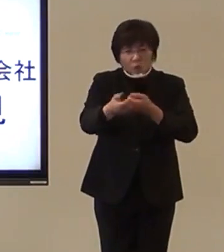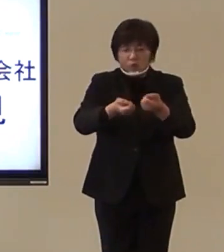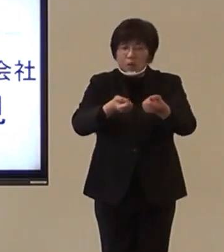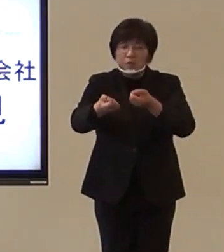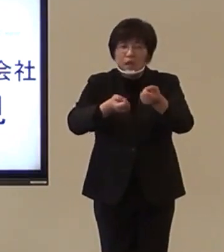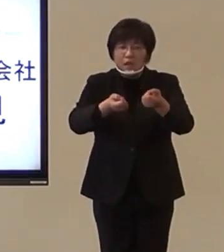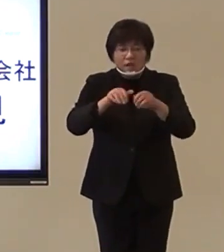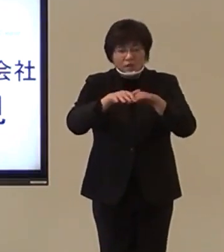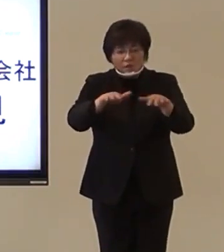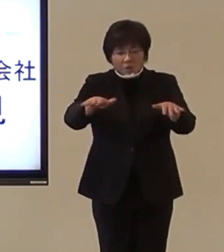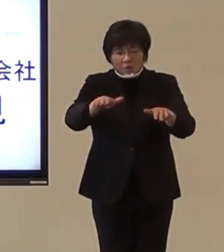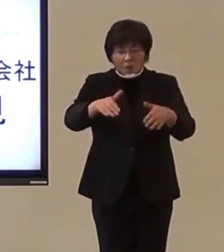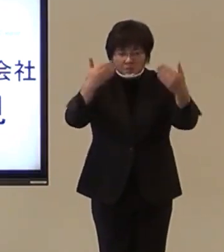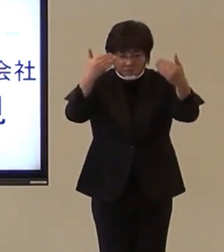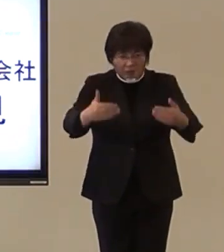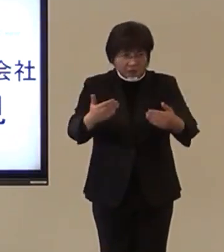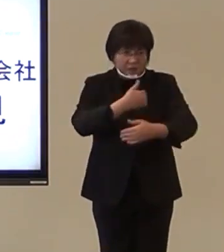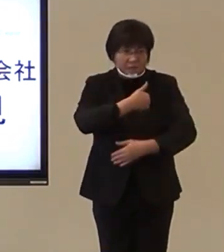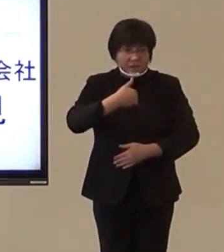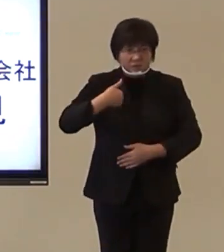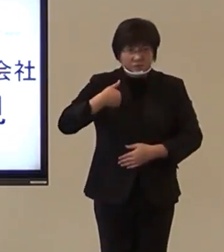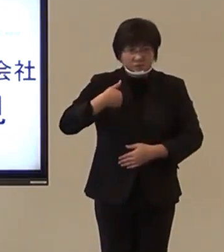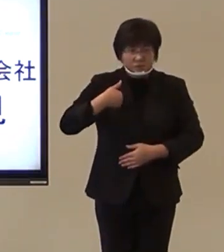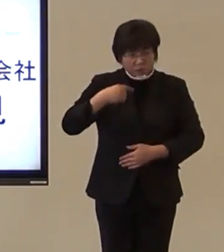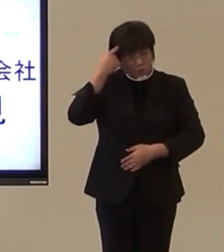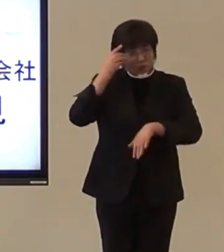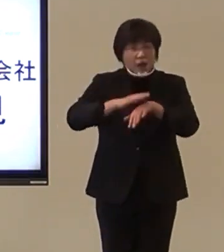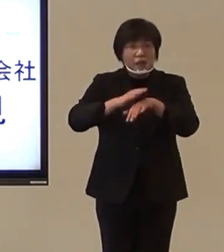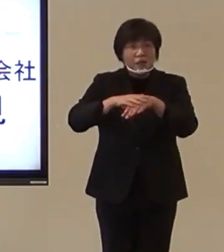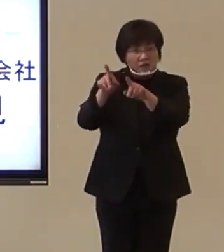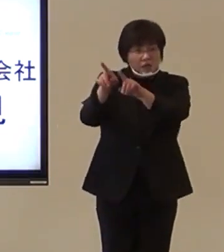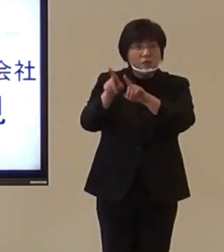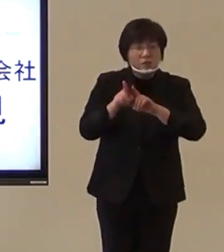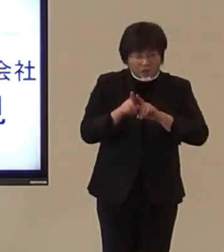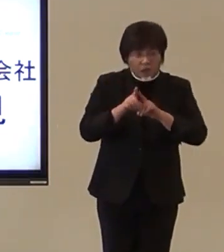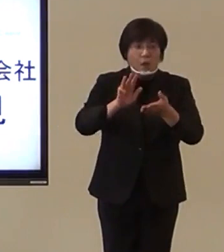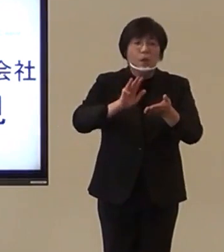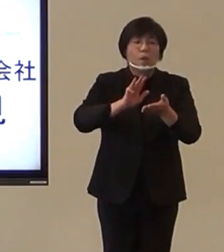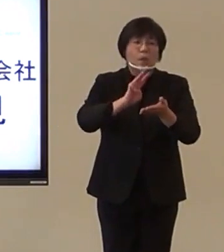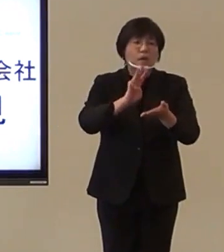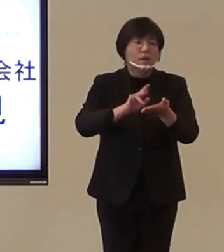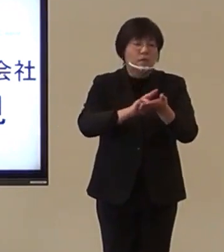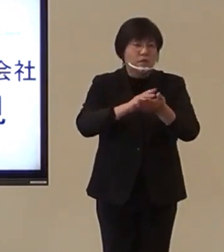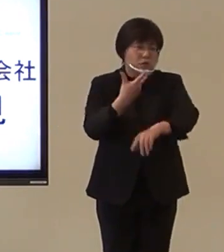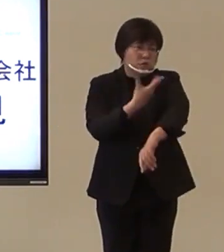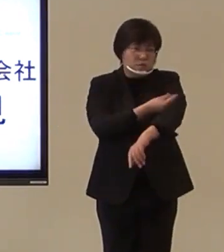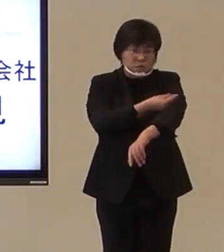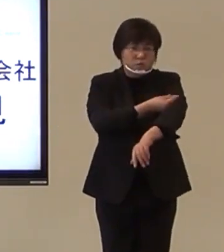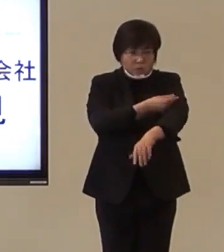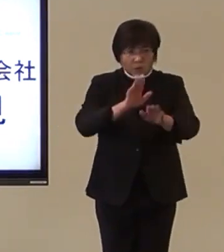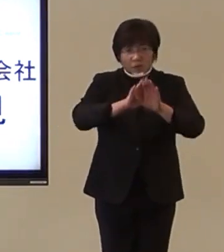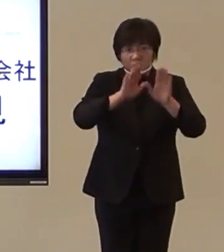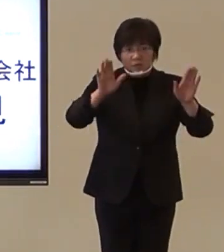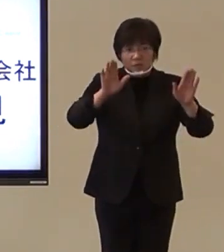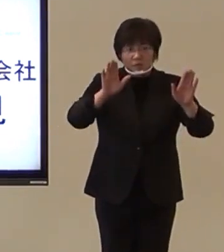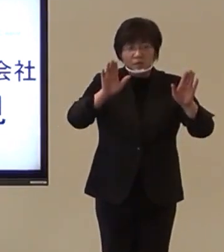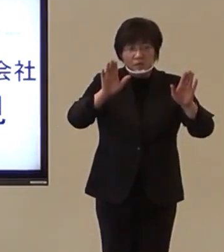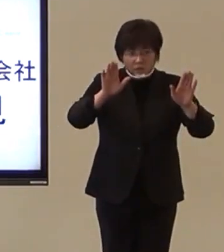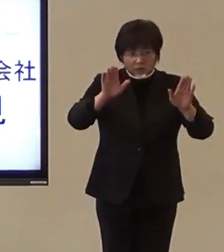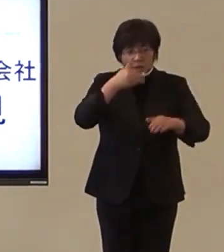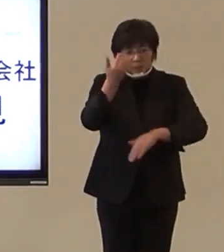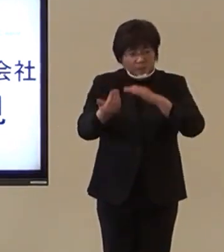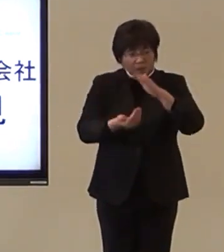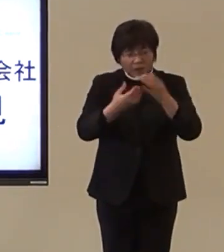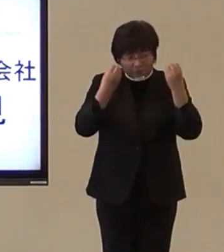ております。その中でスタートします。そしてこのワクチンというのが最先端であればあるほどやっぱ扱い難しい